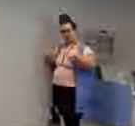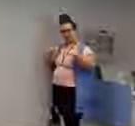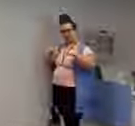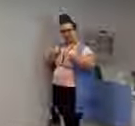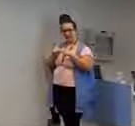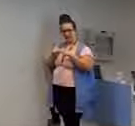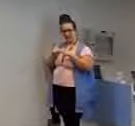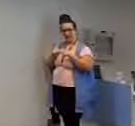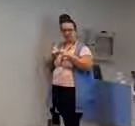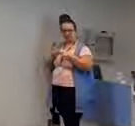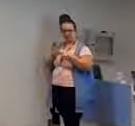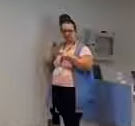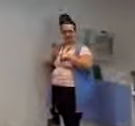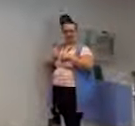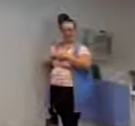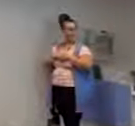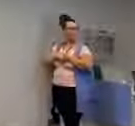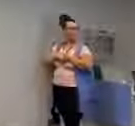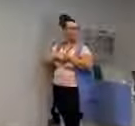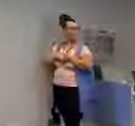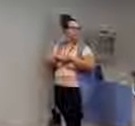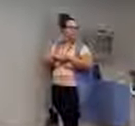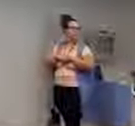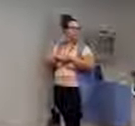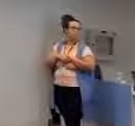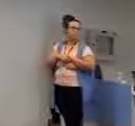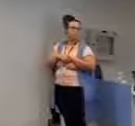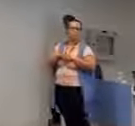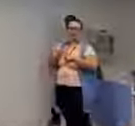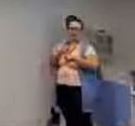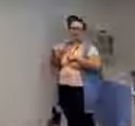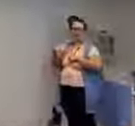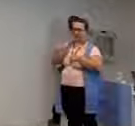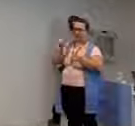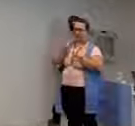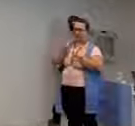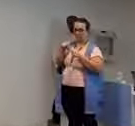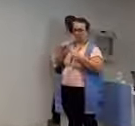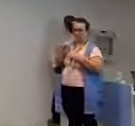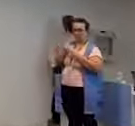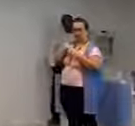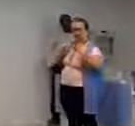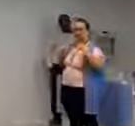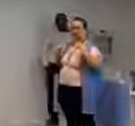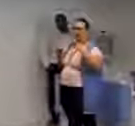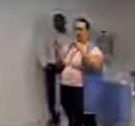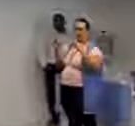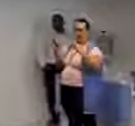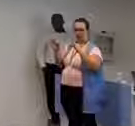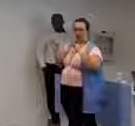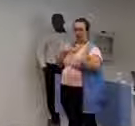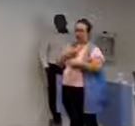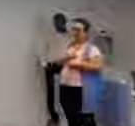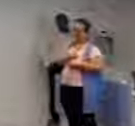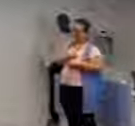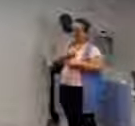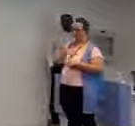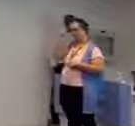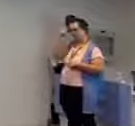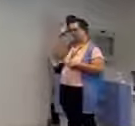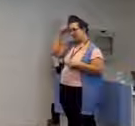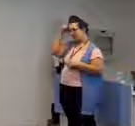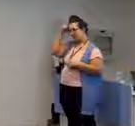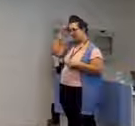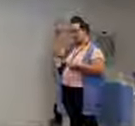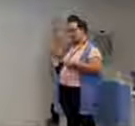fábrica. Ok? Isso nós vamos resolver com a tecnologia integrada e, evidentemente, a cultura que